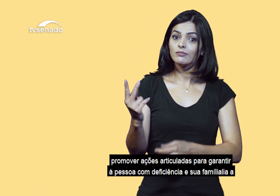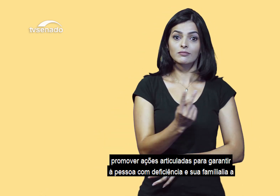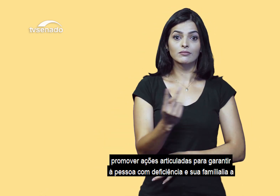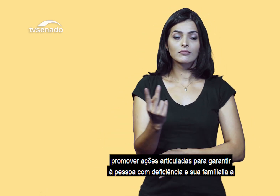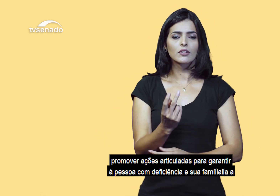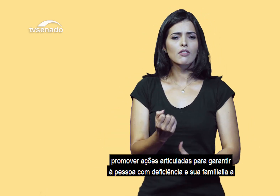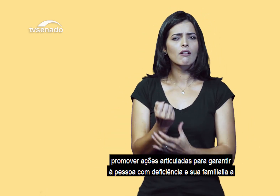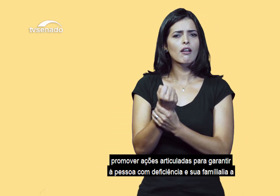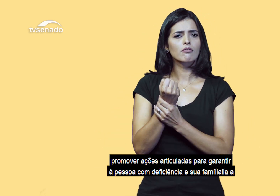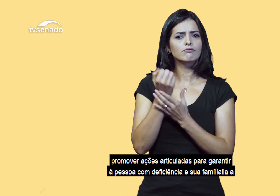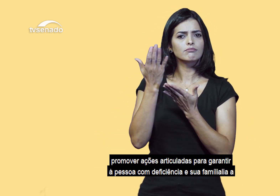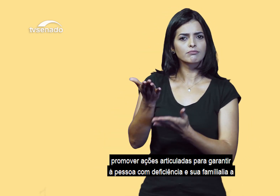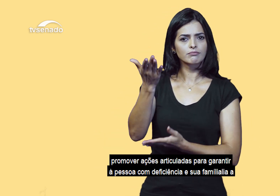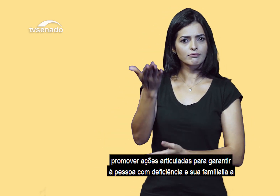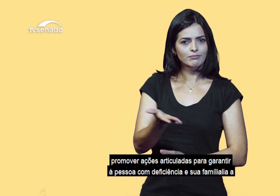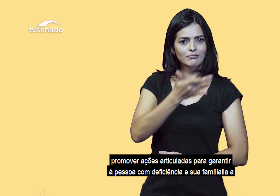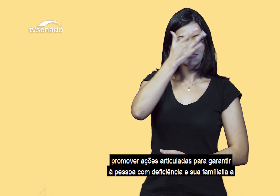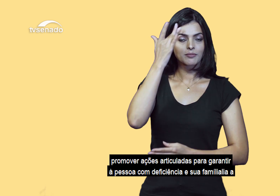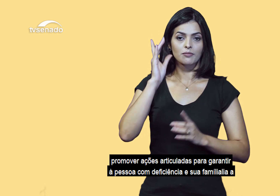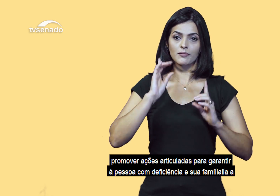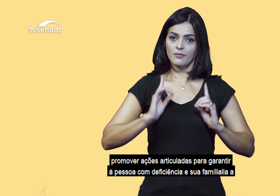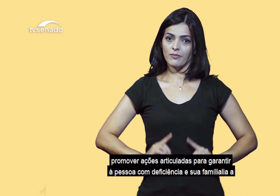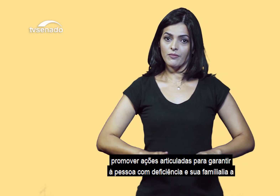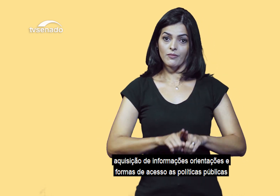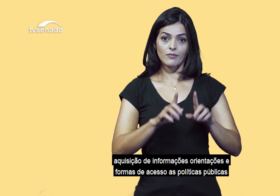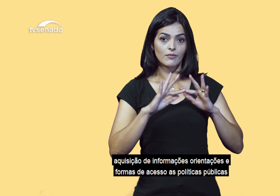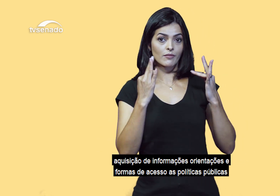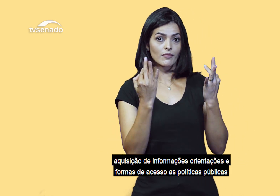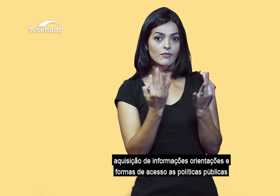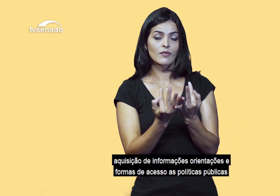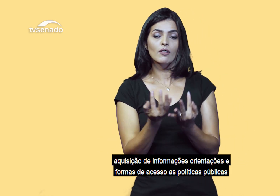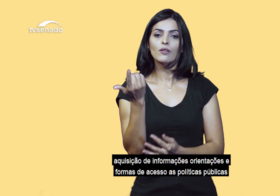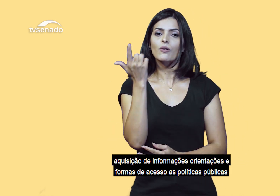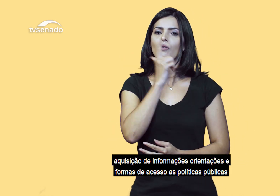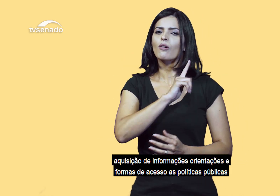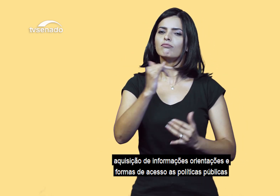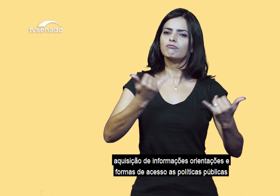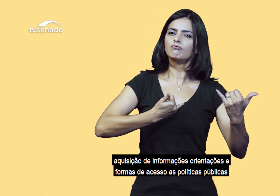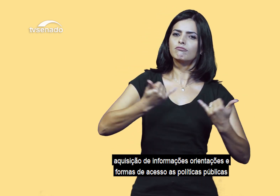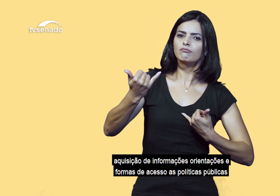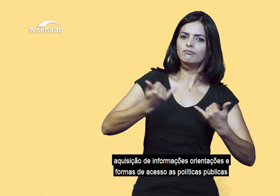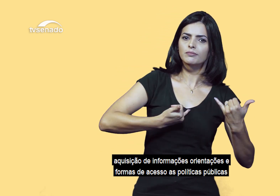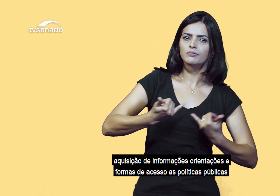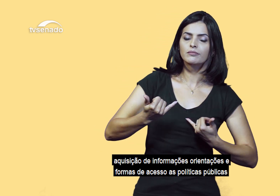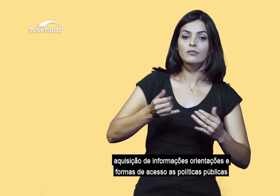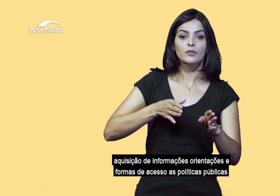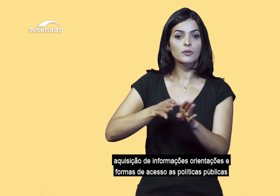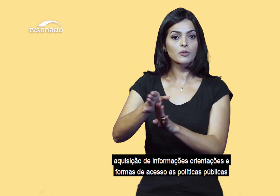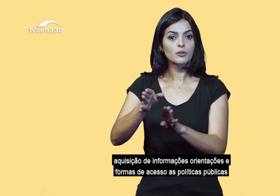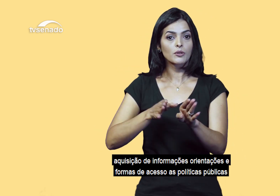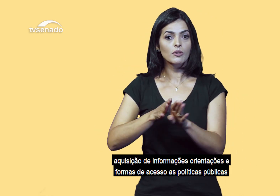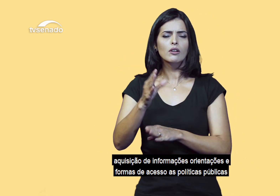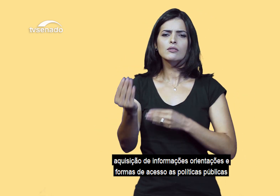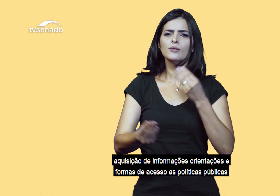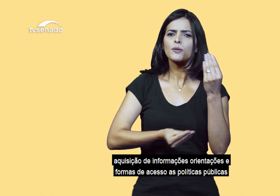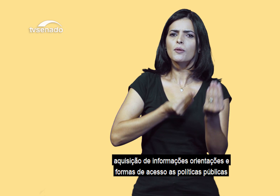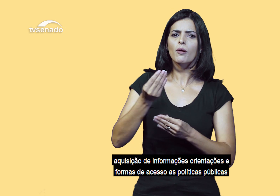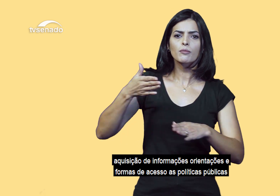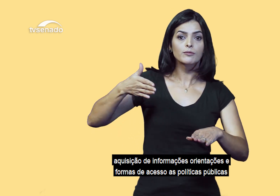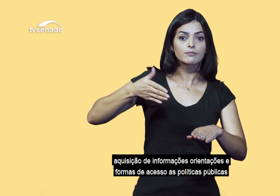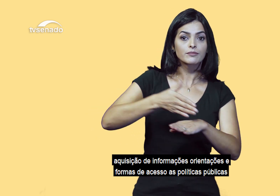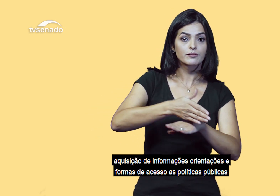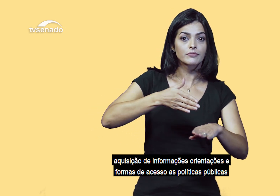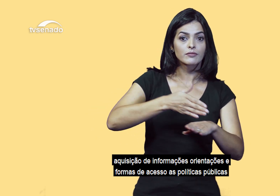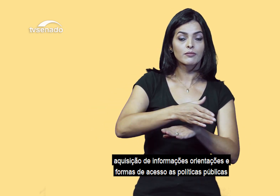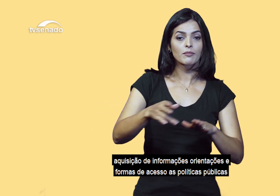garantir à pessoa com deficiência e sua família a aquisição de informações, orientações e formas de acesso